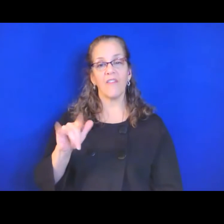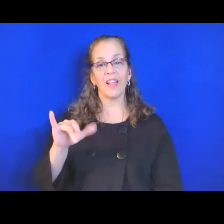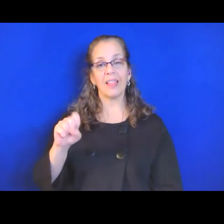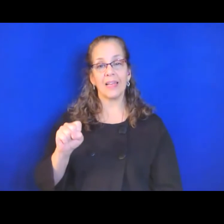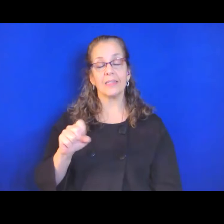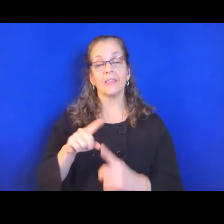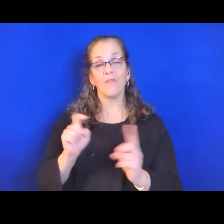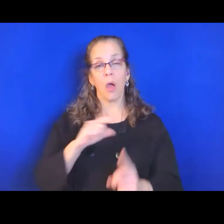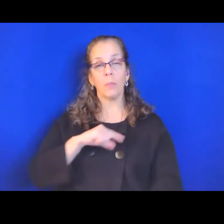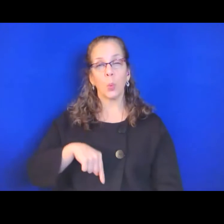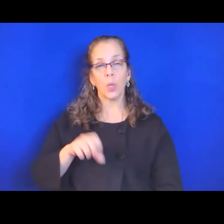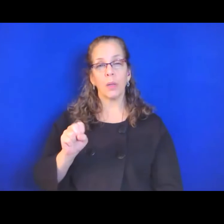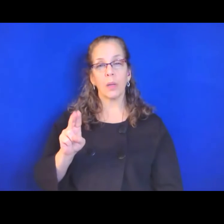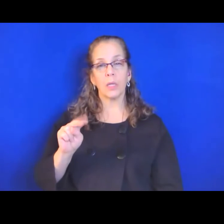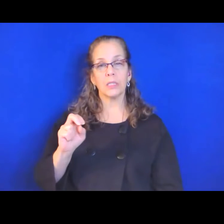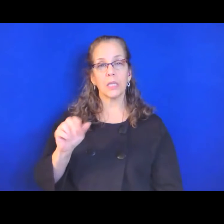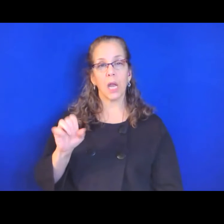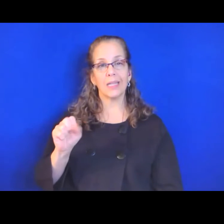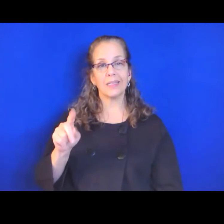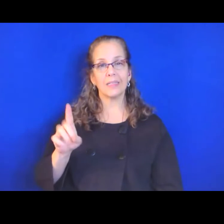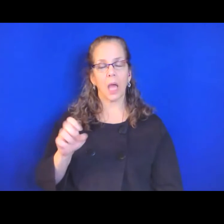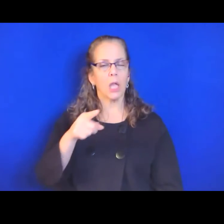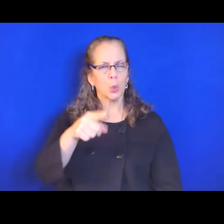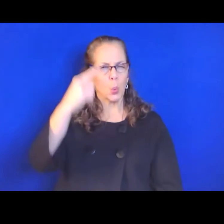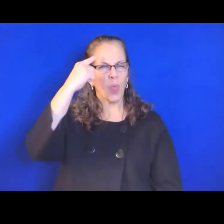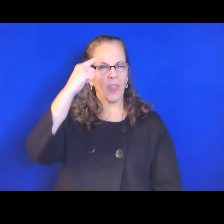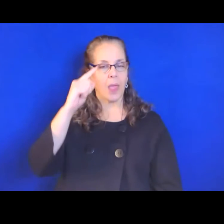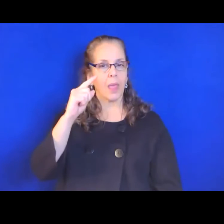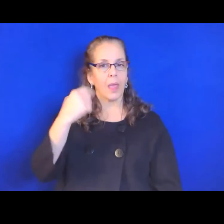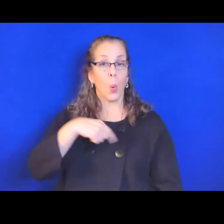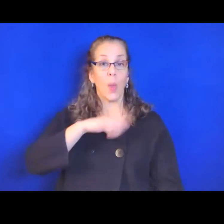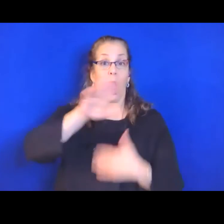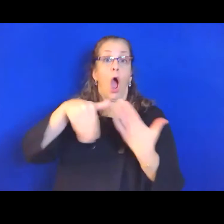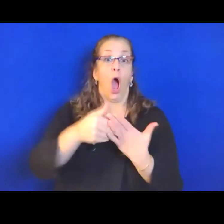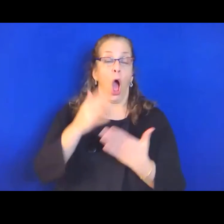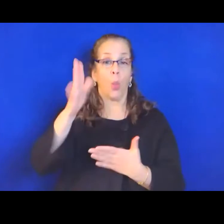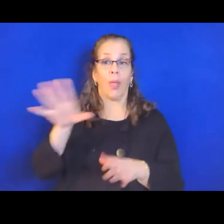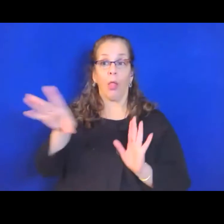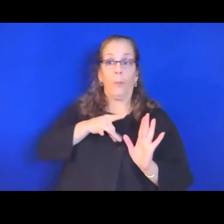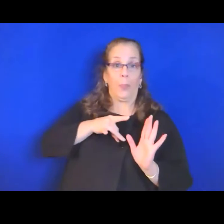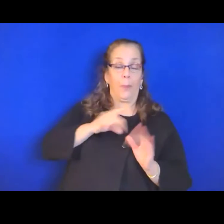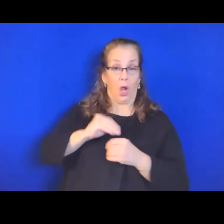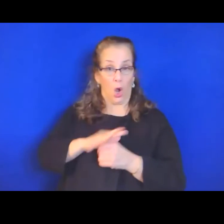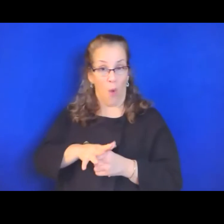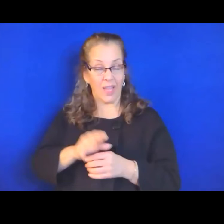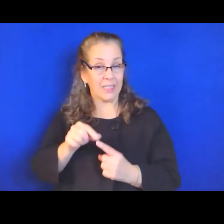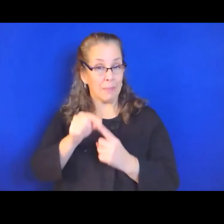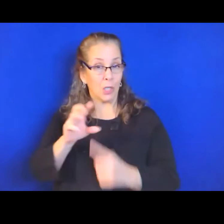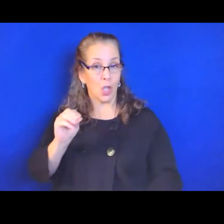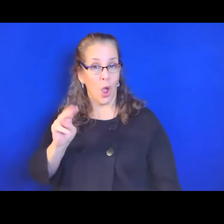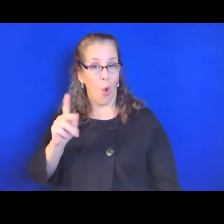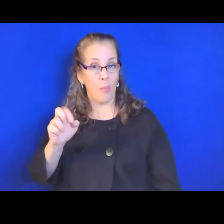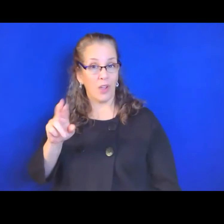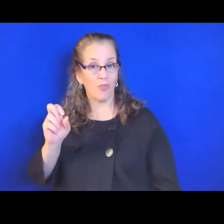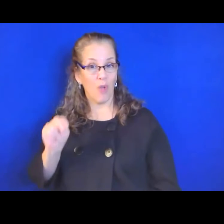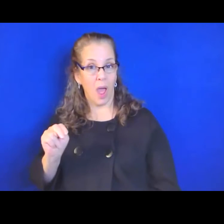Sunnyside 的一个同事一个居民。 No, I do not. I know that there is some